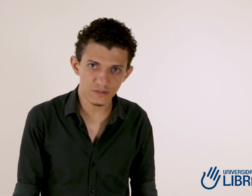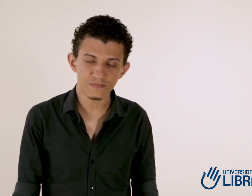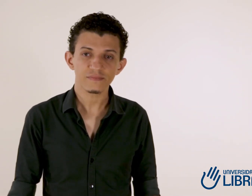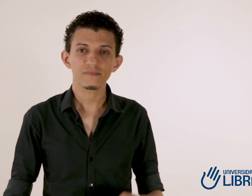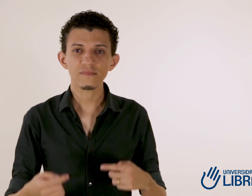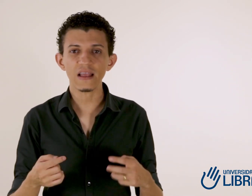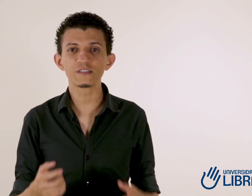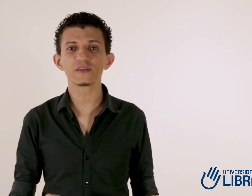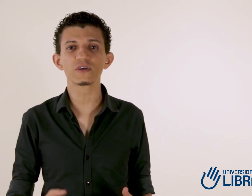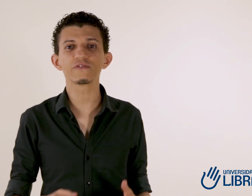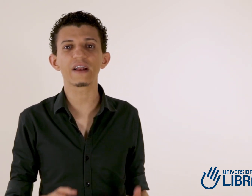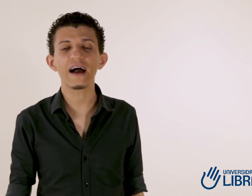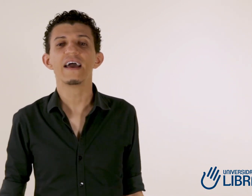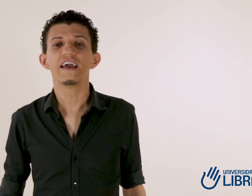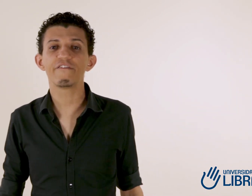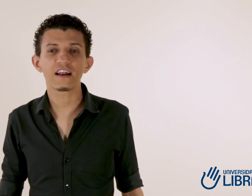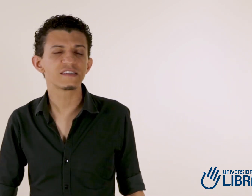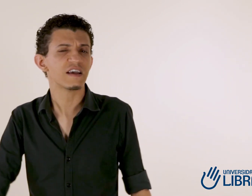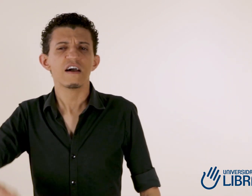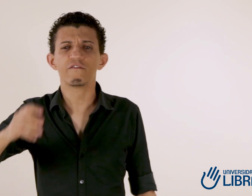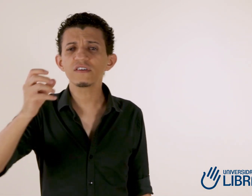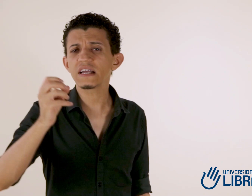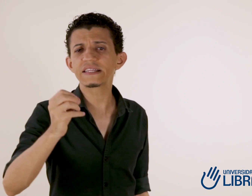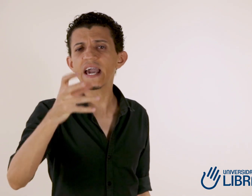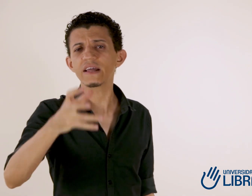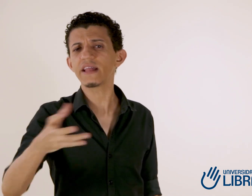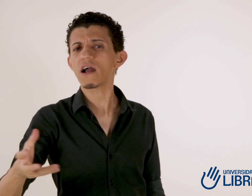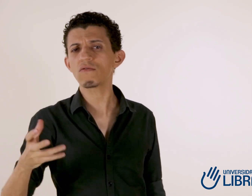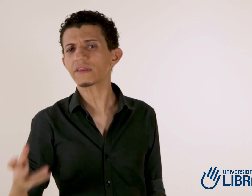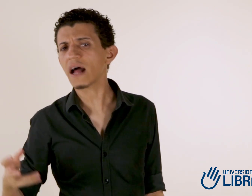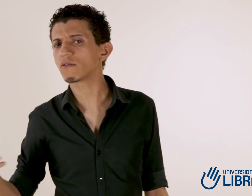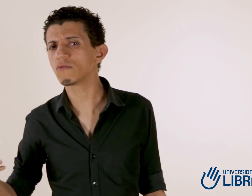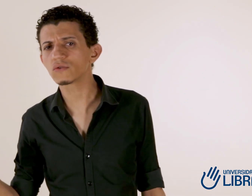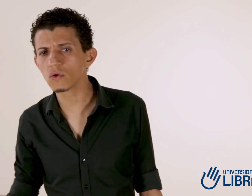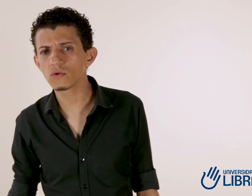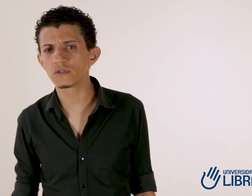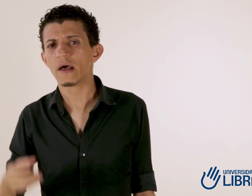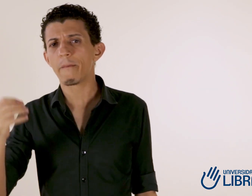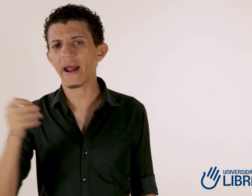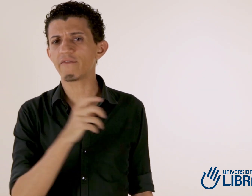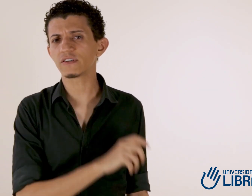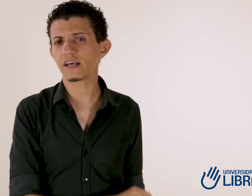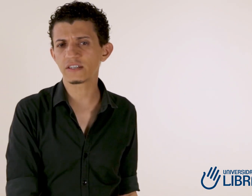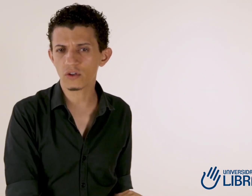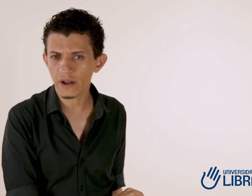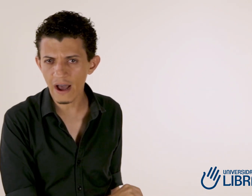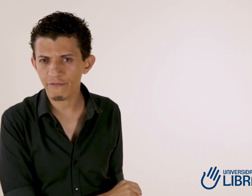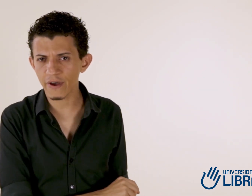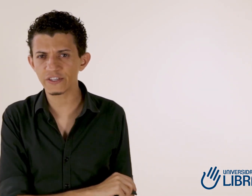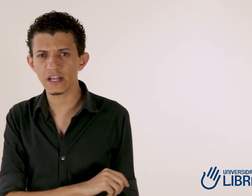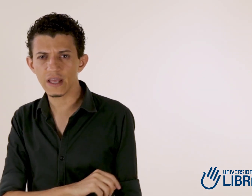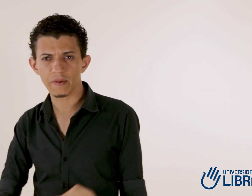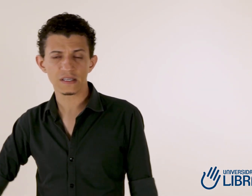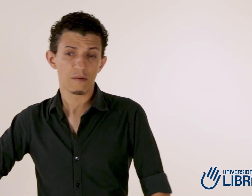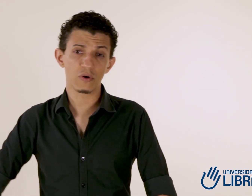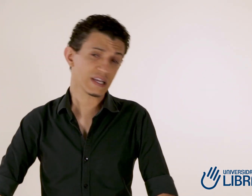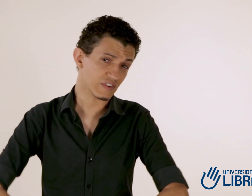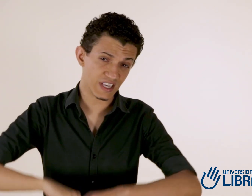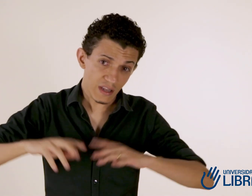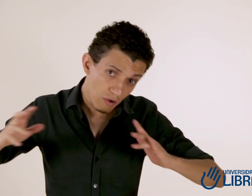disso, as pessoas vão lá e falam assim, você tem que ter contato com surdos para você se tornar fluente em Libras, porque se você não